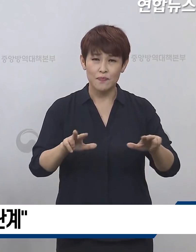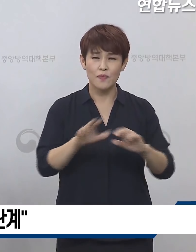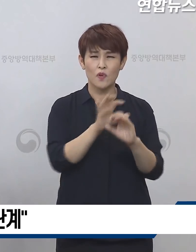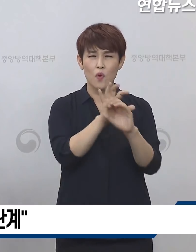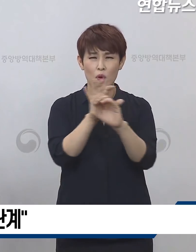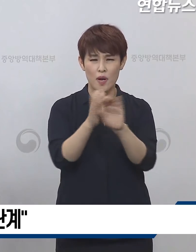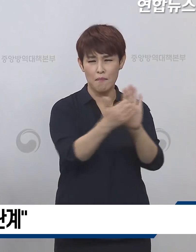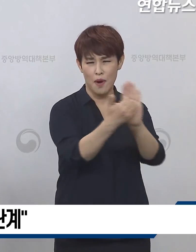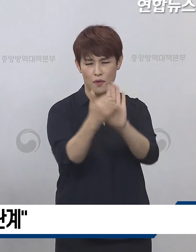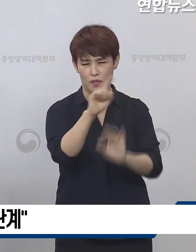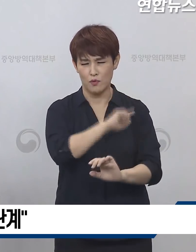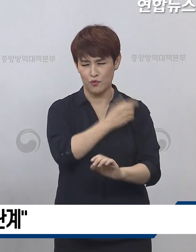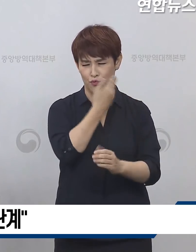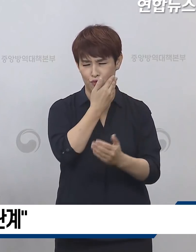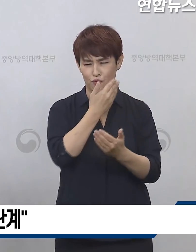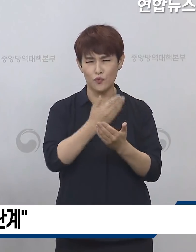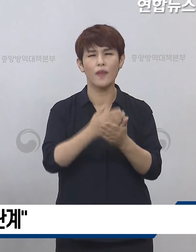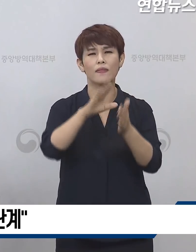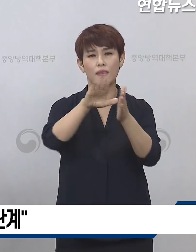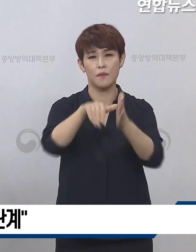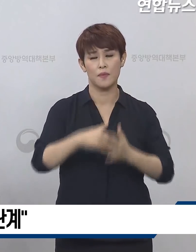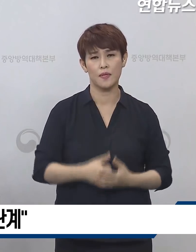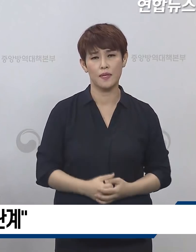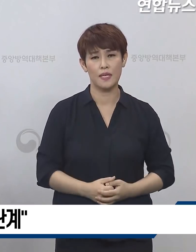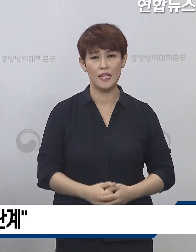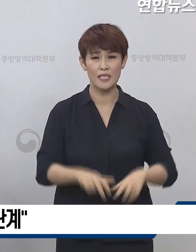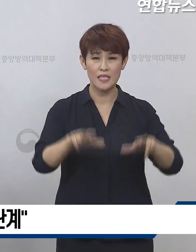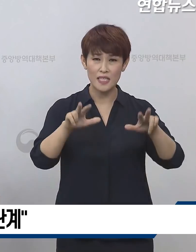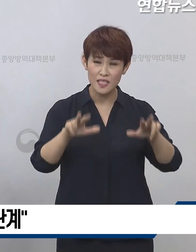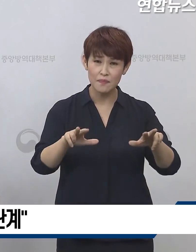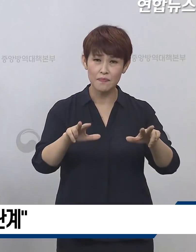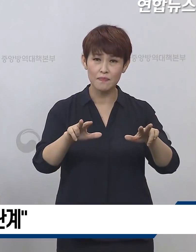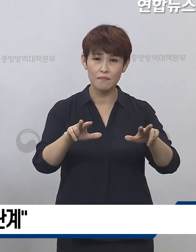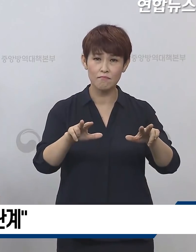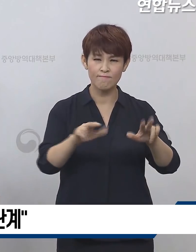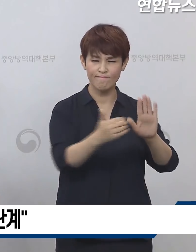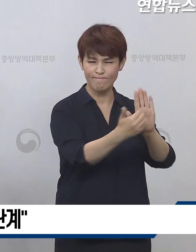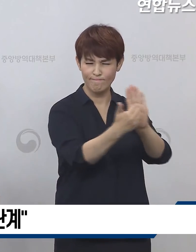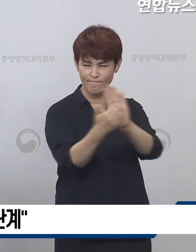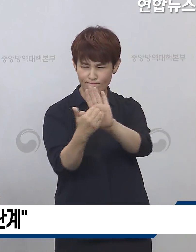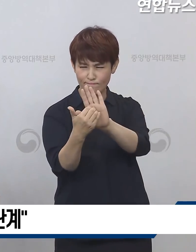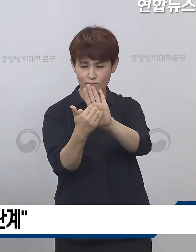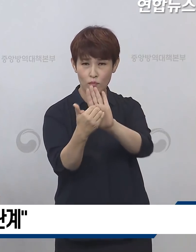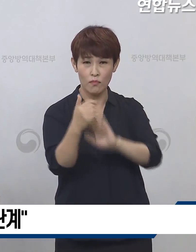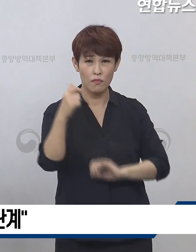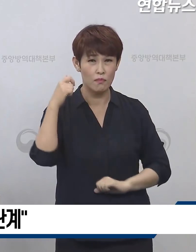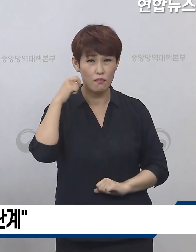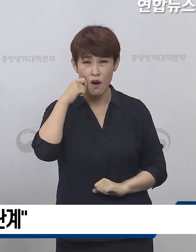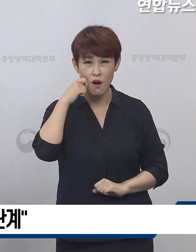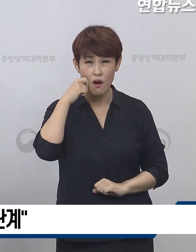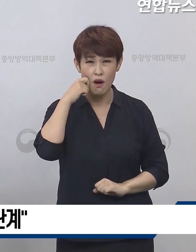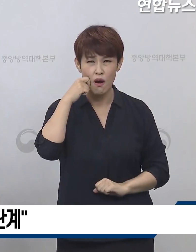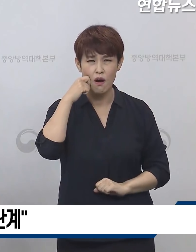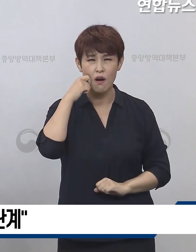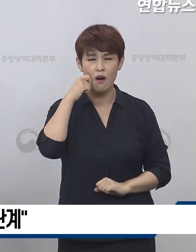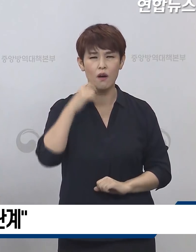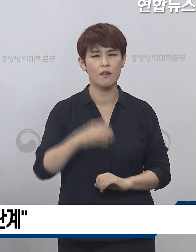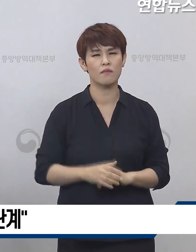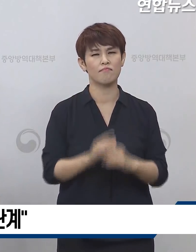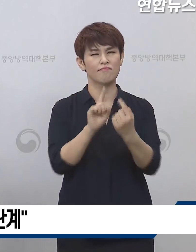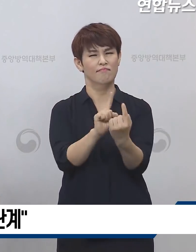코로나19 방역의 중대 기로입니다. 지금 단계에서 통제하고 억제하지 못한다면 사회적